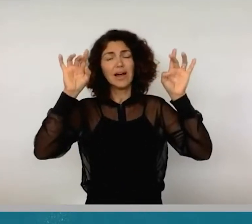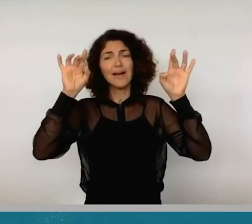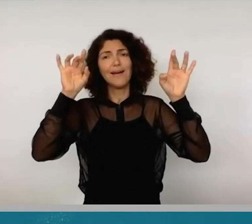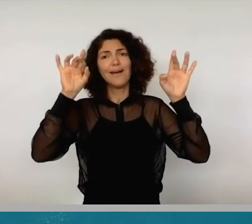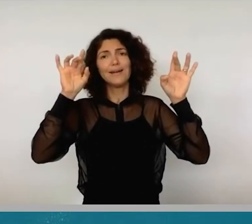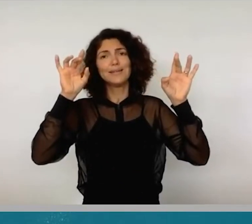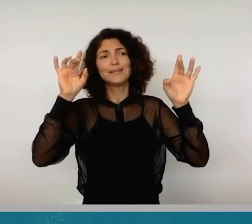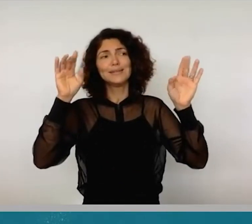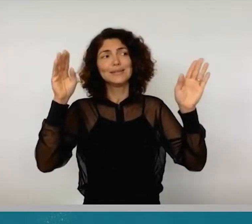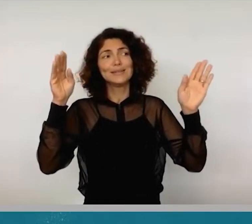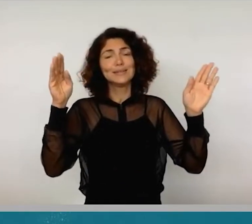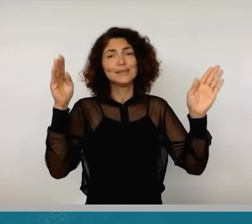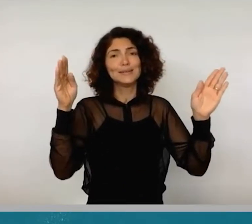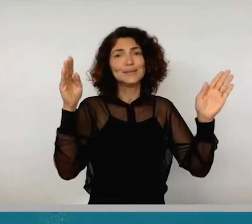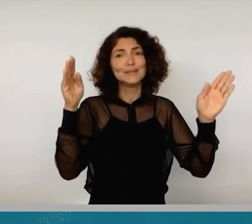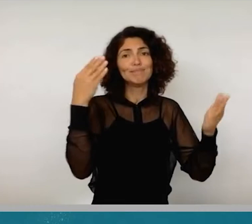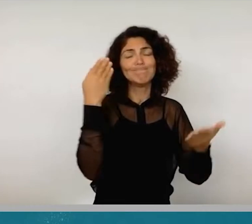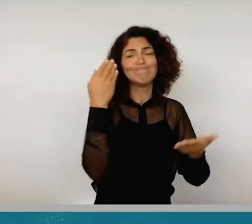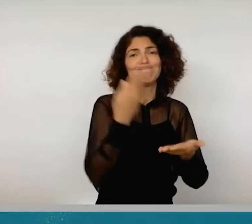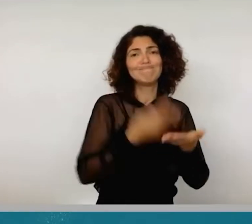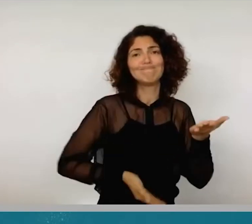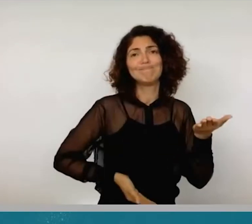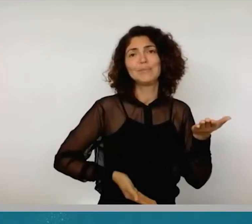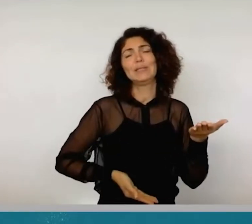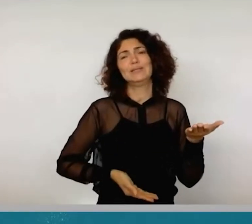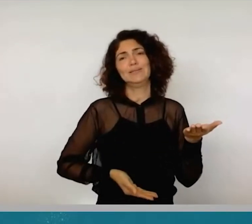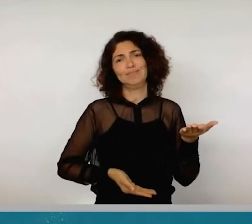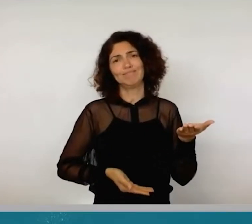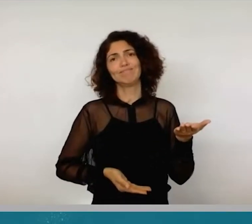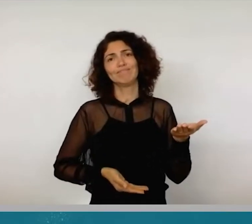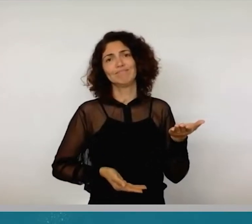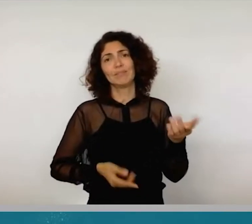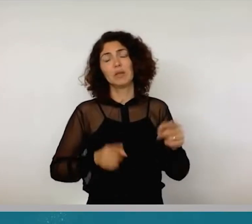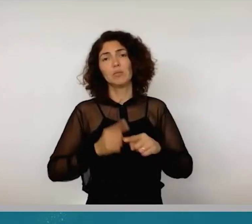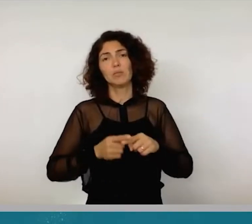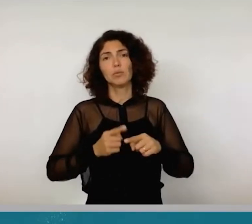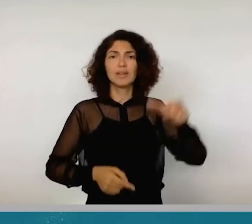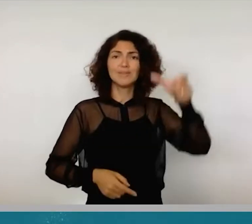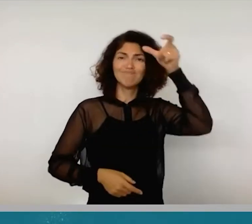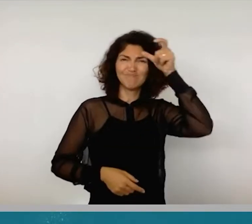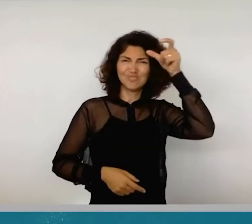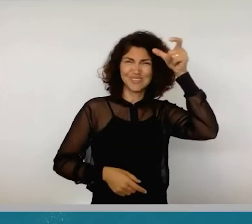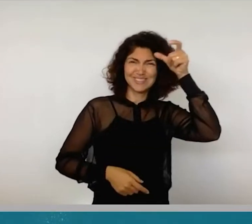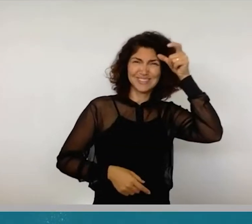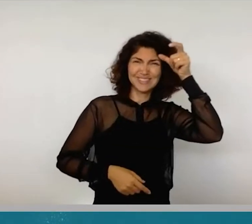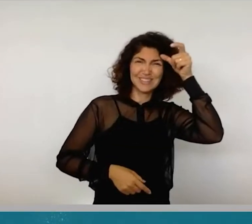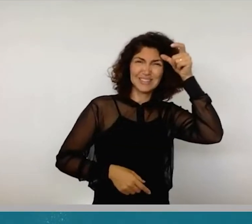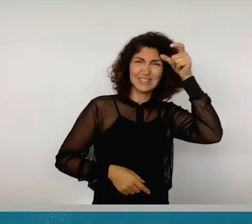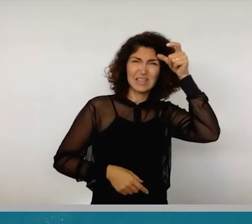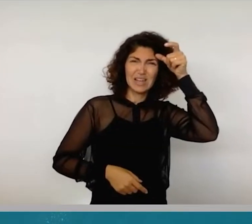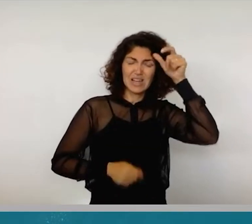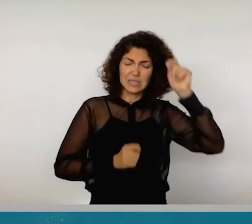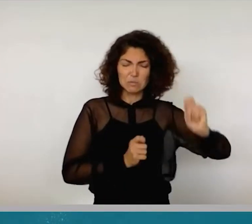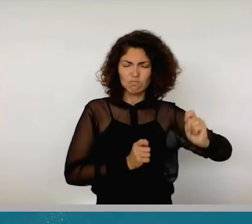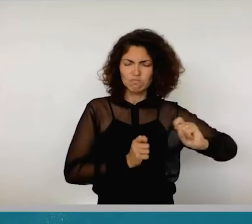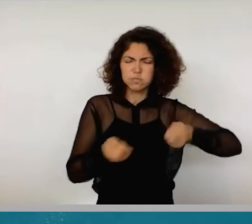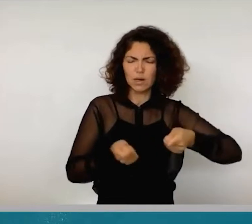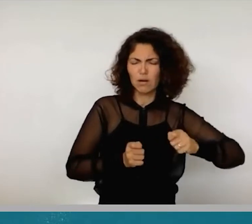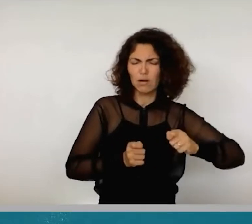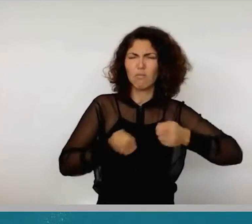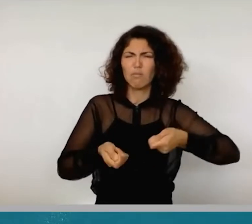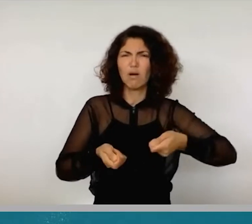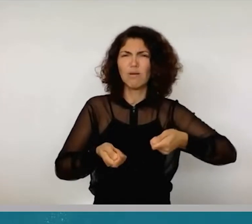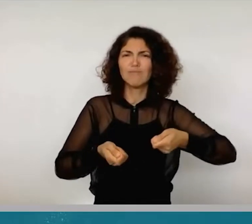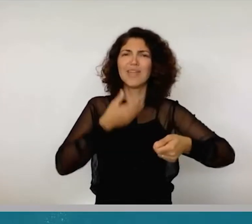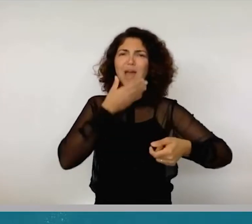Satanás quer derrubar os guerreiros, ele quer derrubar os valentes. Então, irmãos, vamos